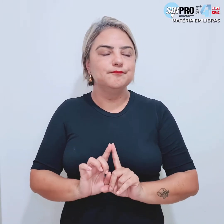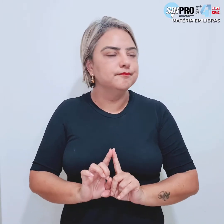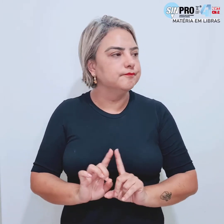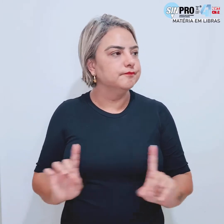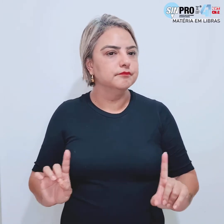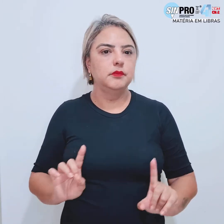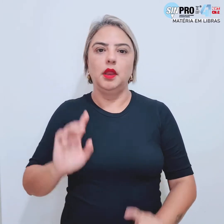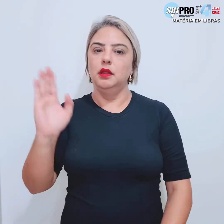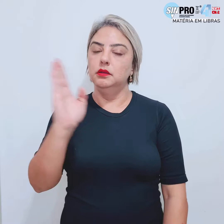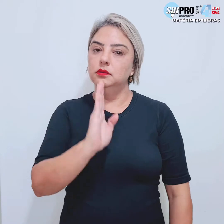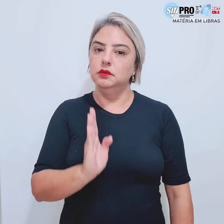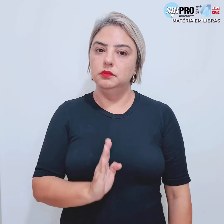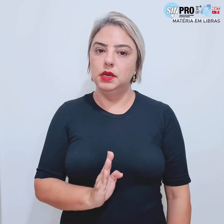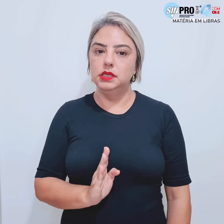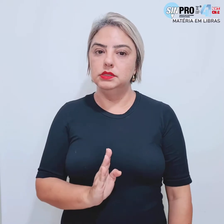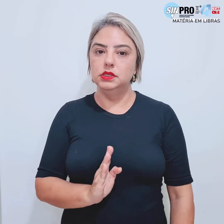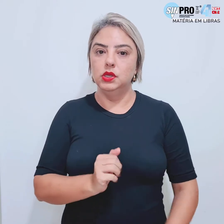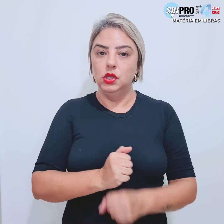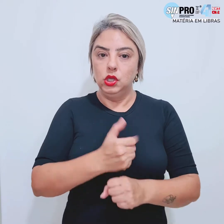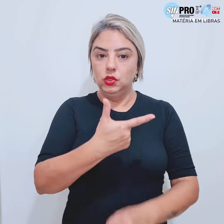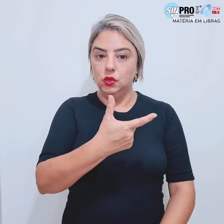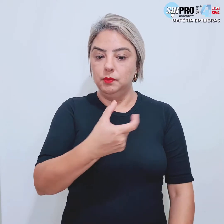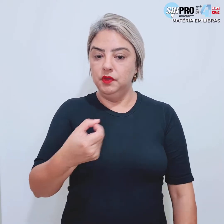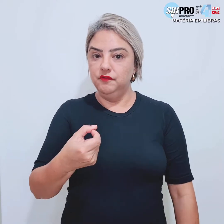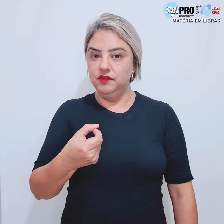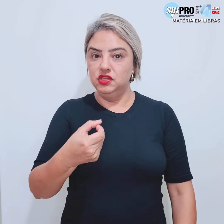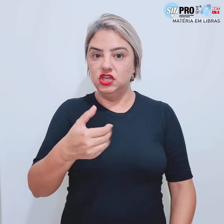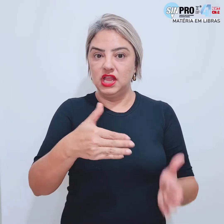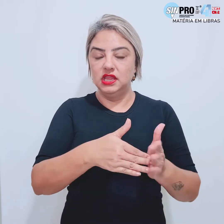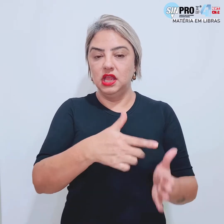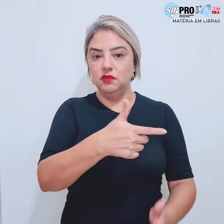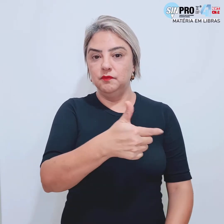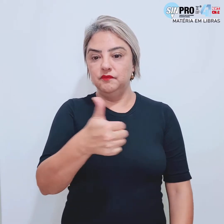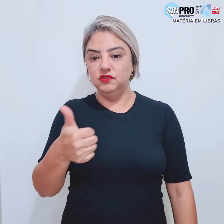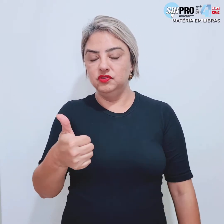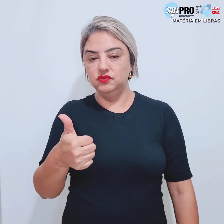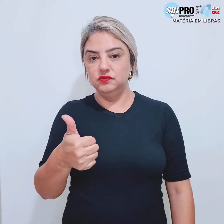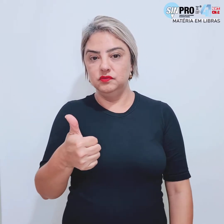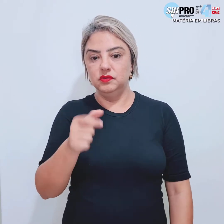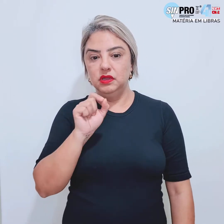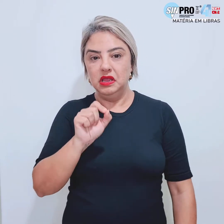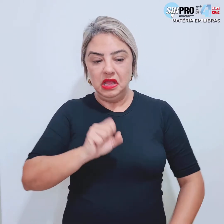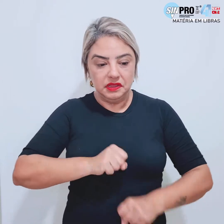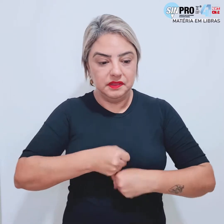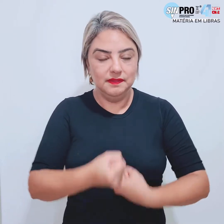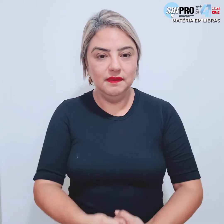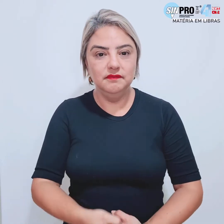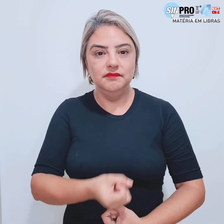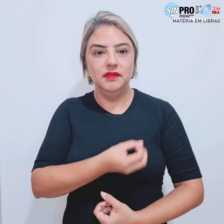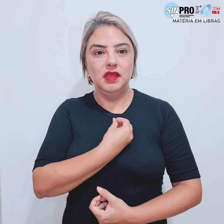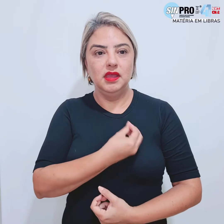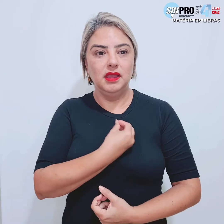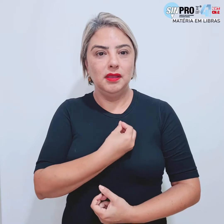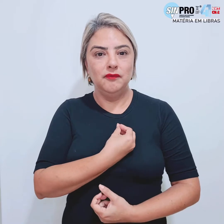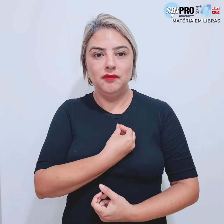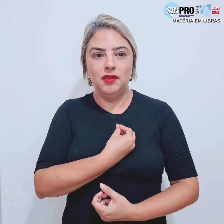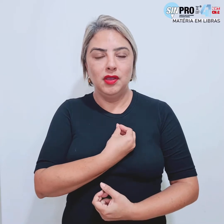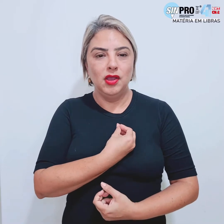Mas, no Brasil, de 2020 e 2021, defender a vida se